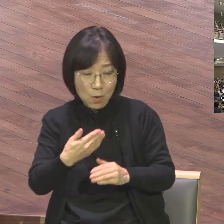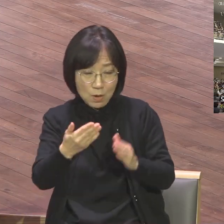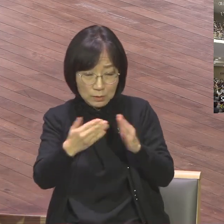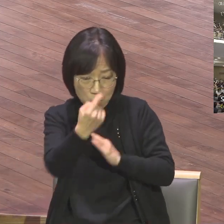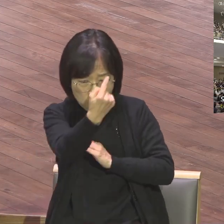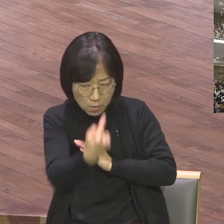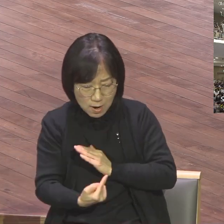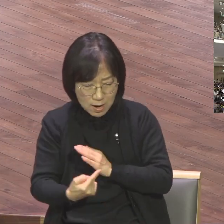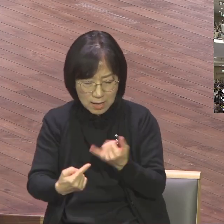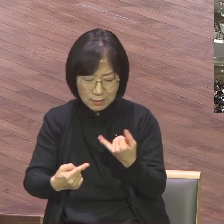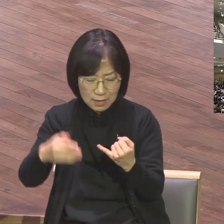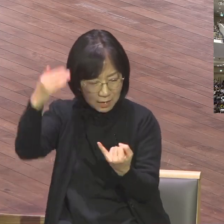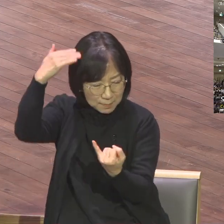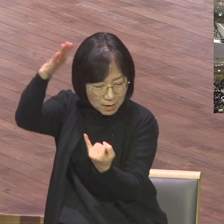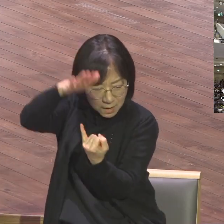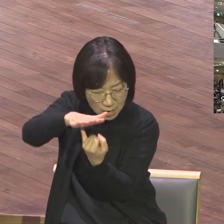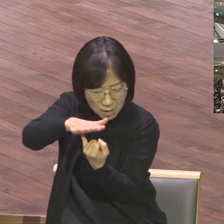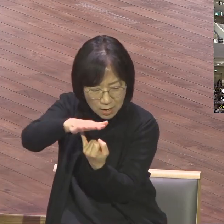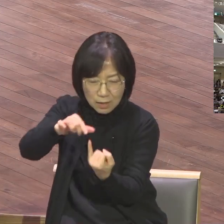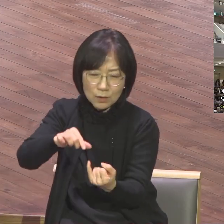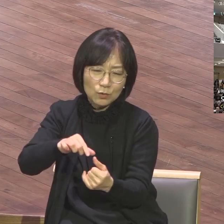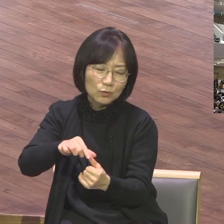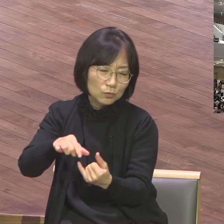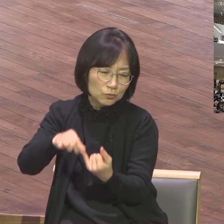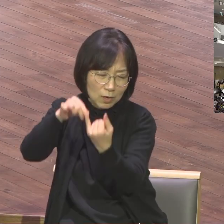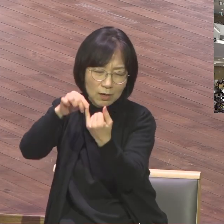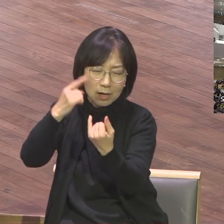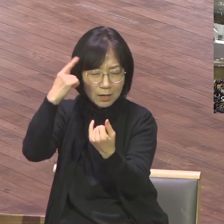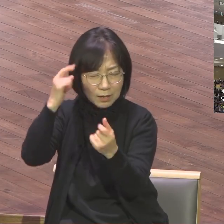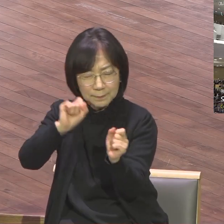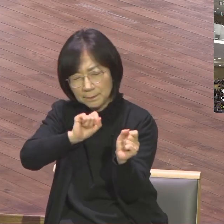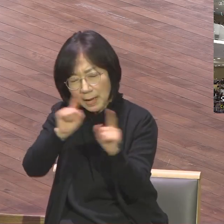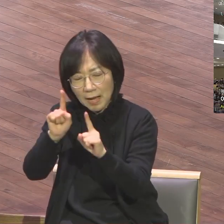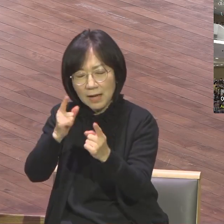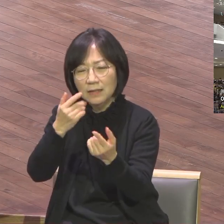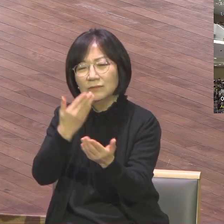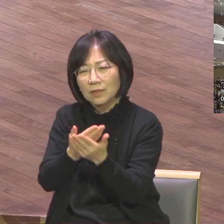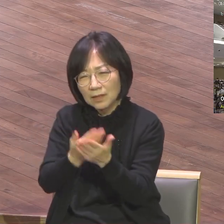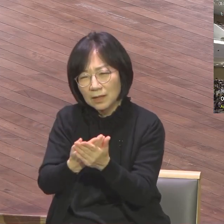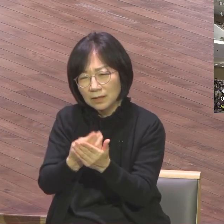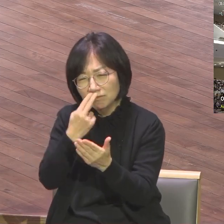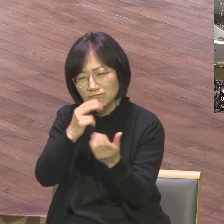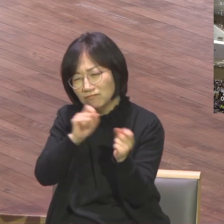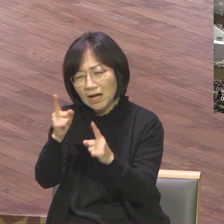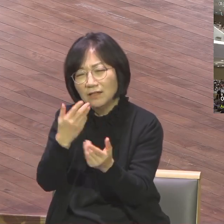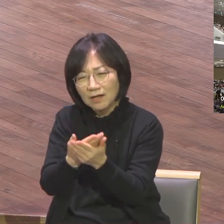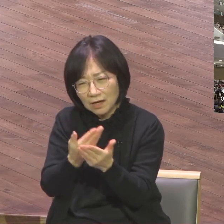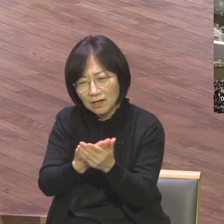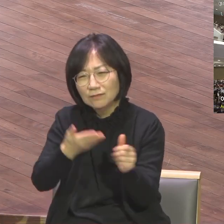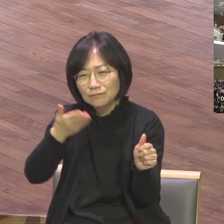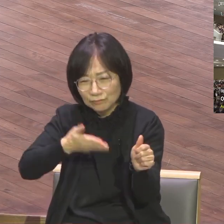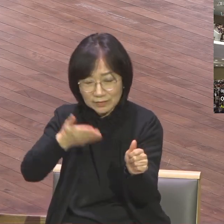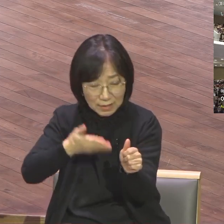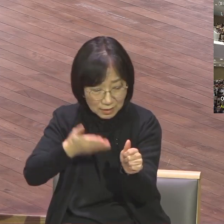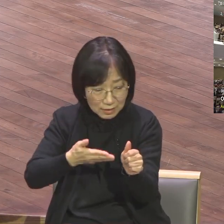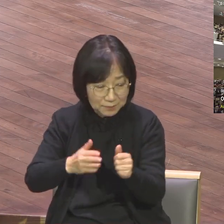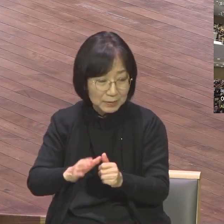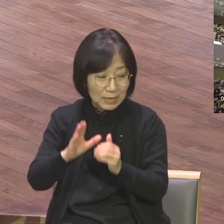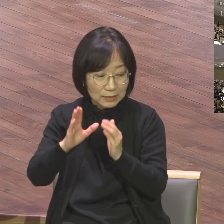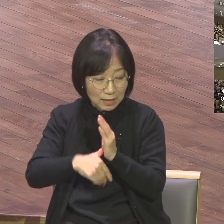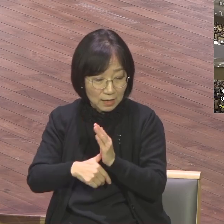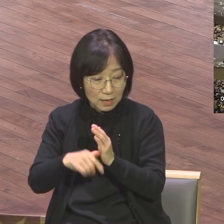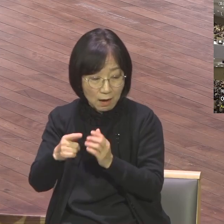손을 얹어서 그로 구원을 받게 받아 살게 하소서 하거늘 이에 그와